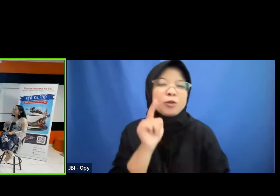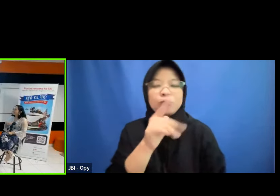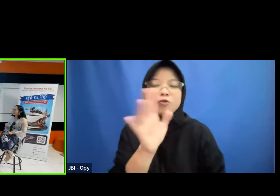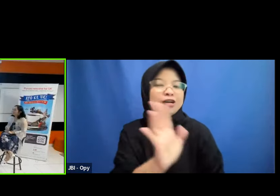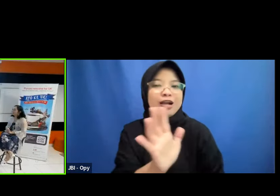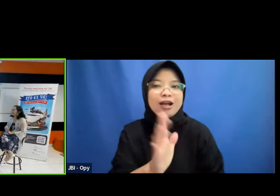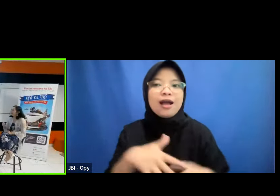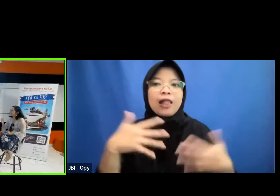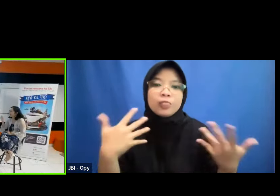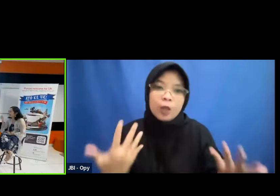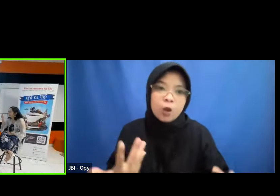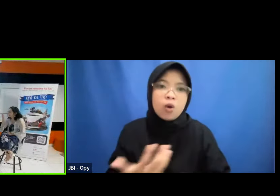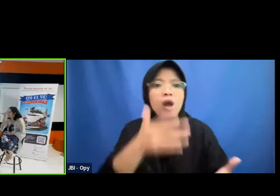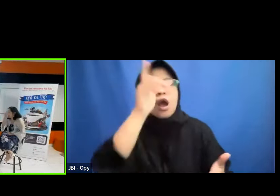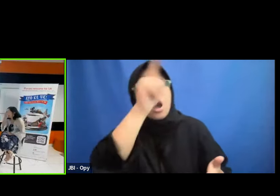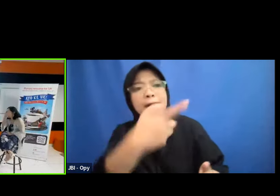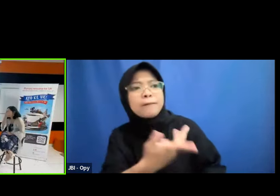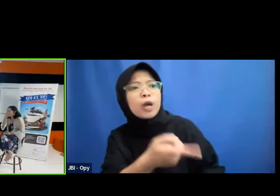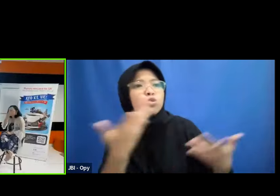Iya tuh